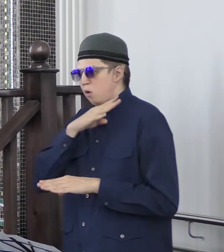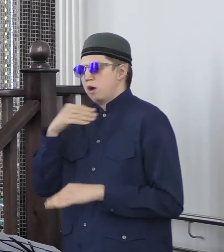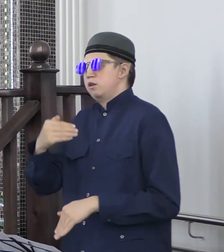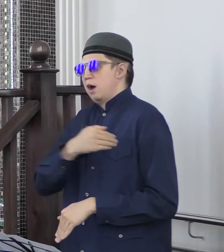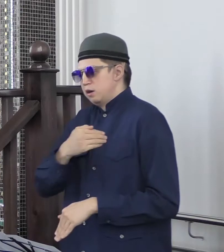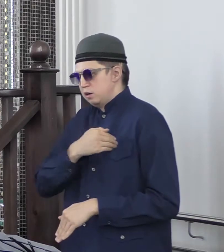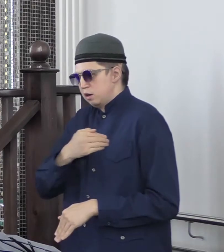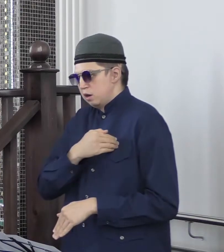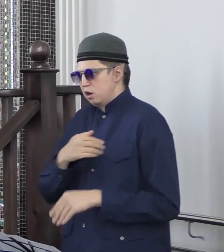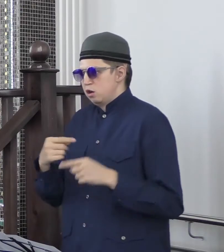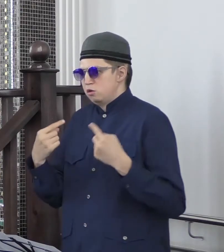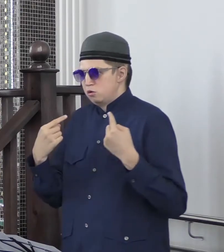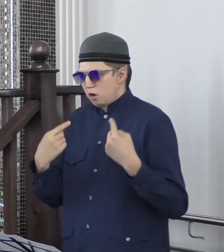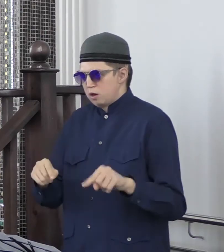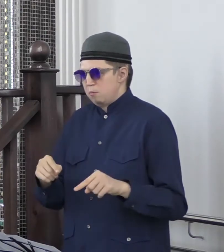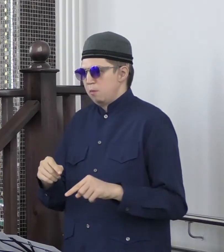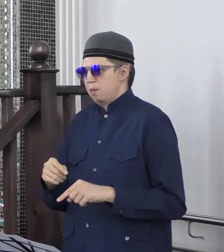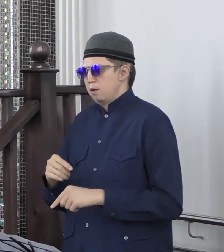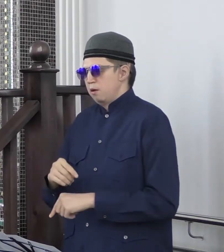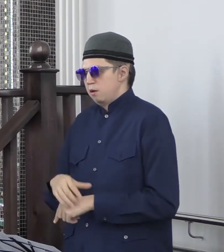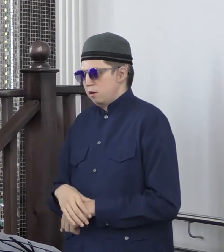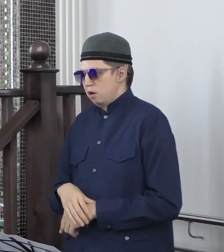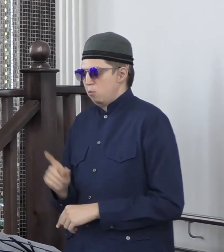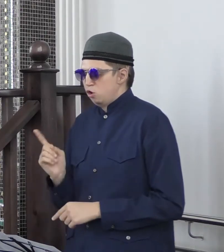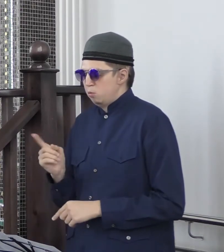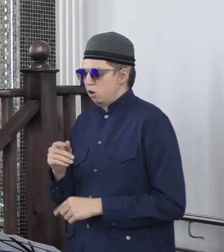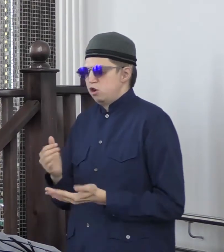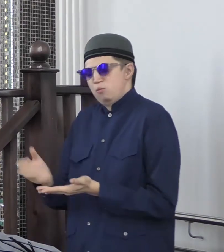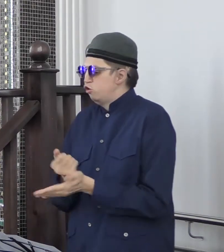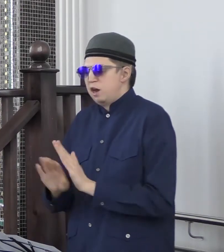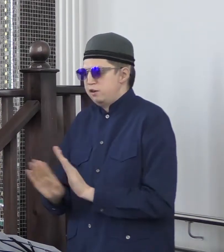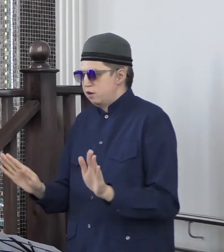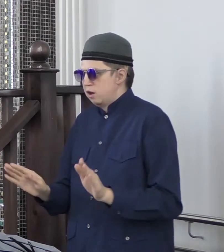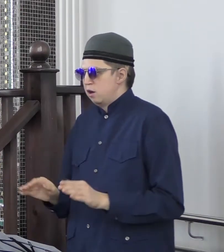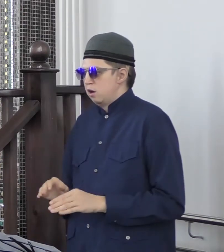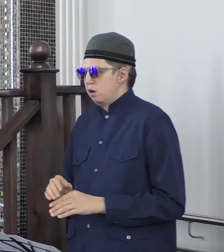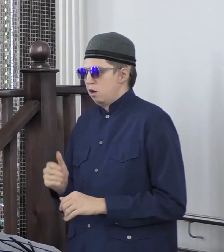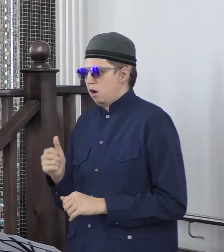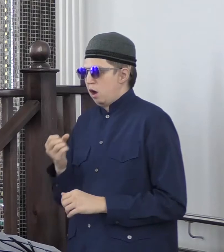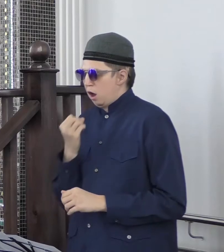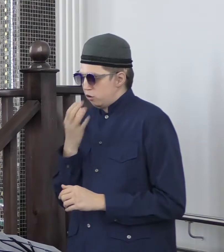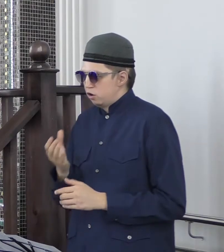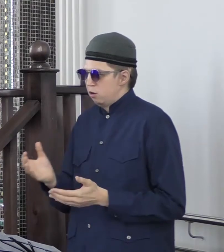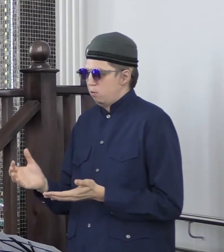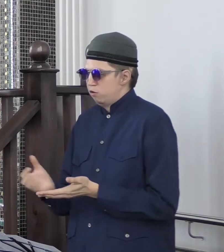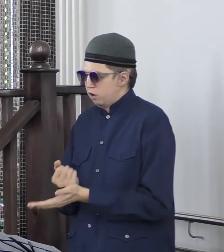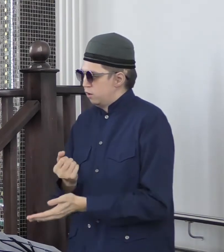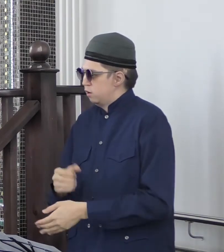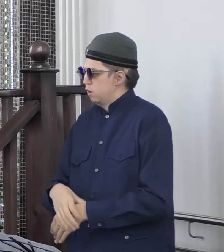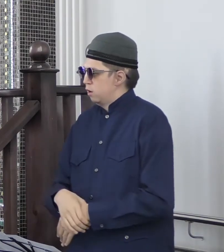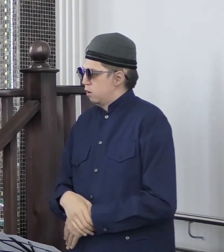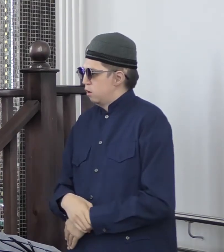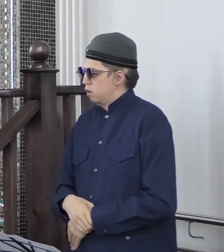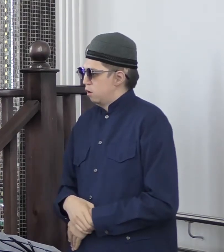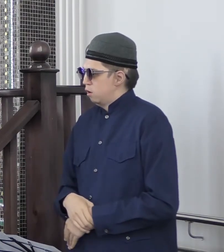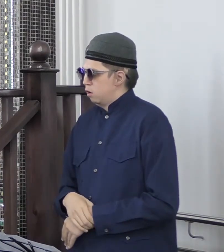по бизнесу и других делах хотел достичь, но почему-то не получается. А пророк саллаллаху алейхи ва саллям нам показывает